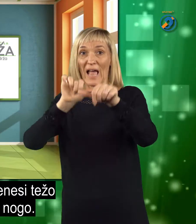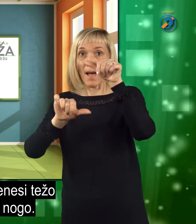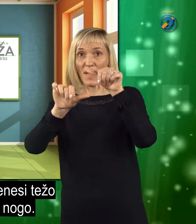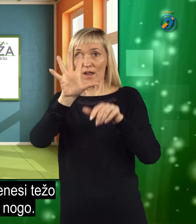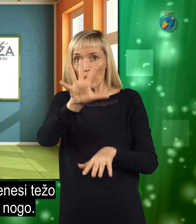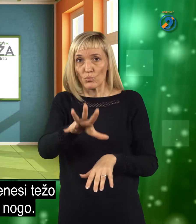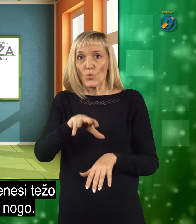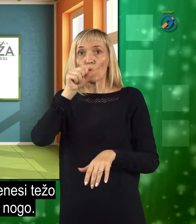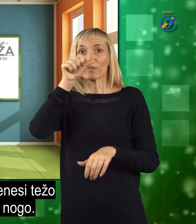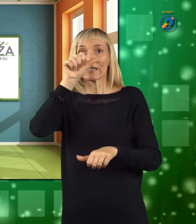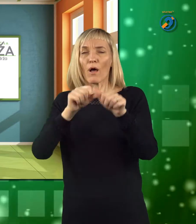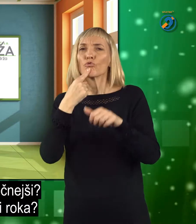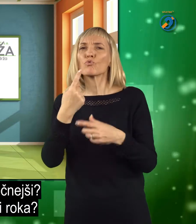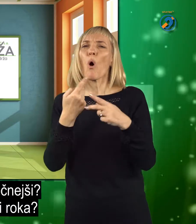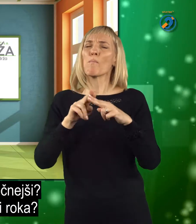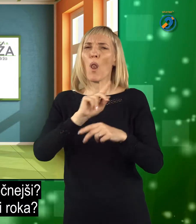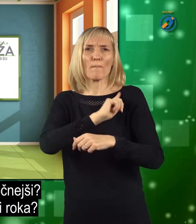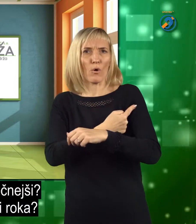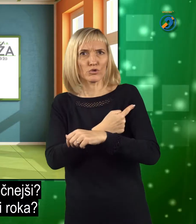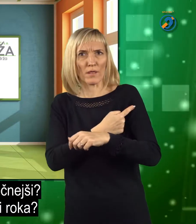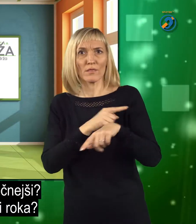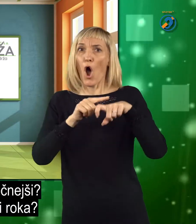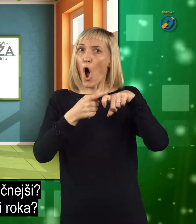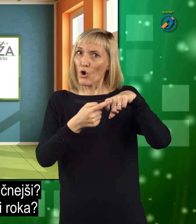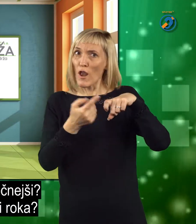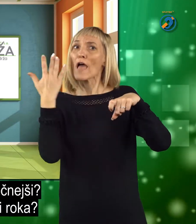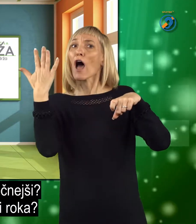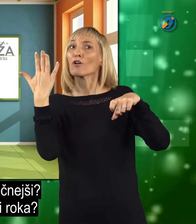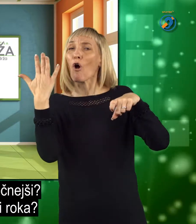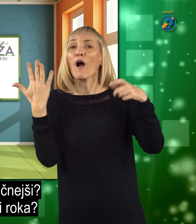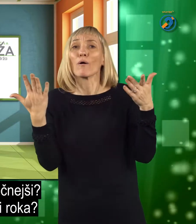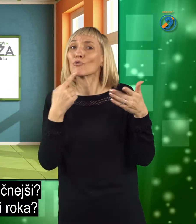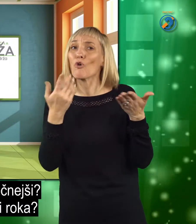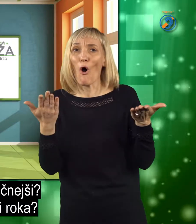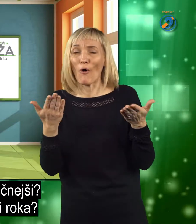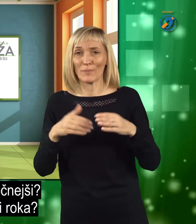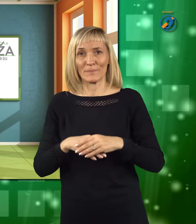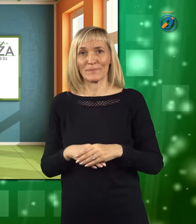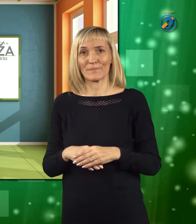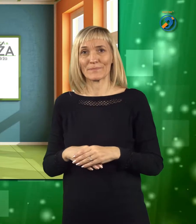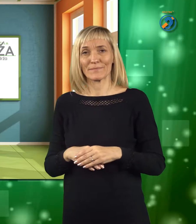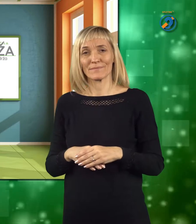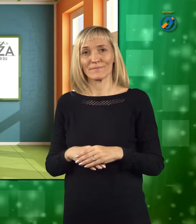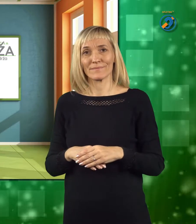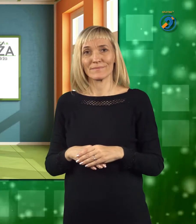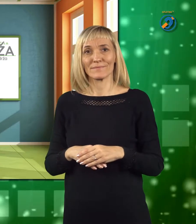na drugo nogo. Kdo je močnejši? Koleno ali roka?